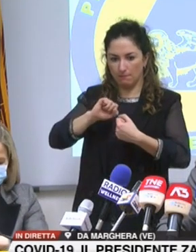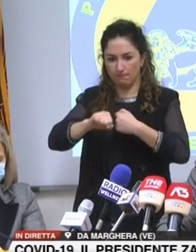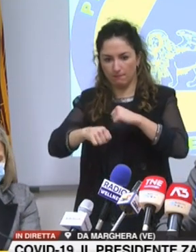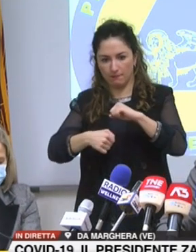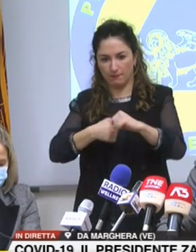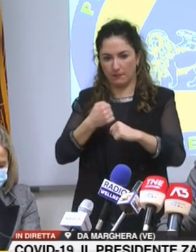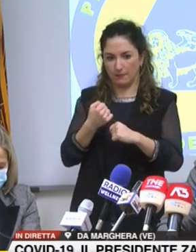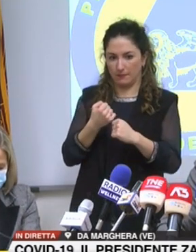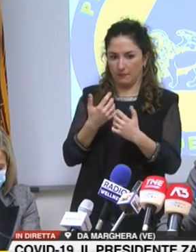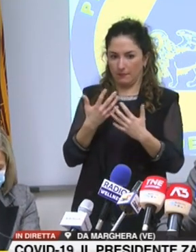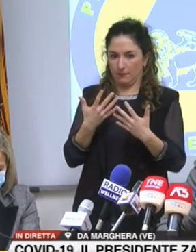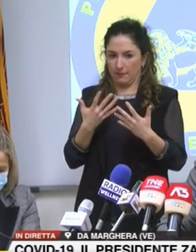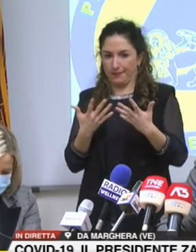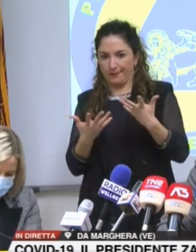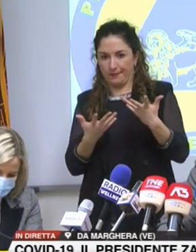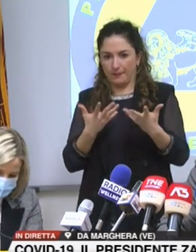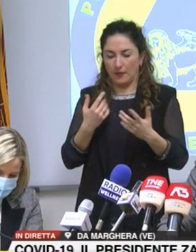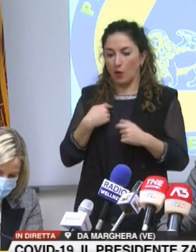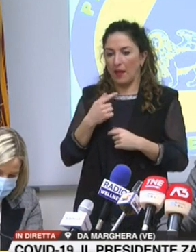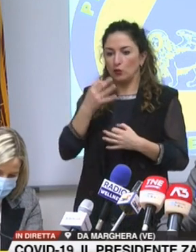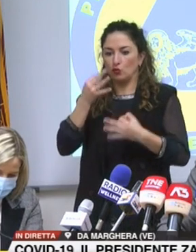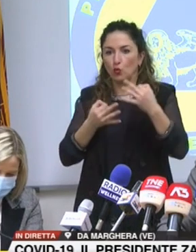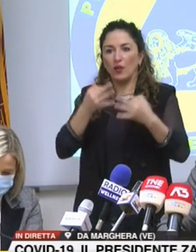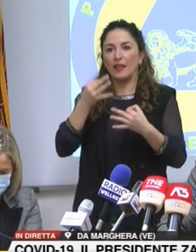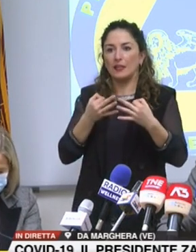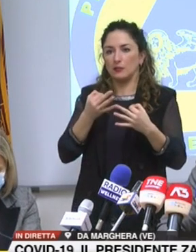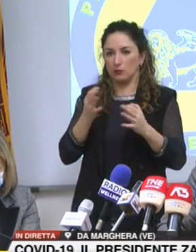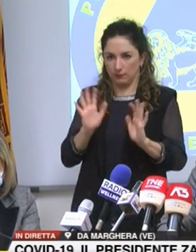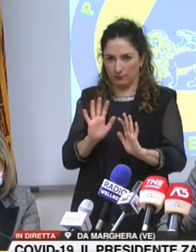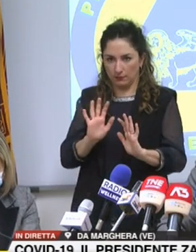Adesso non spetta a me a esprimere giudizi,